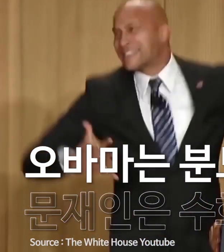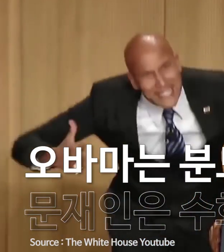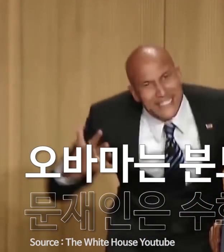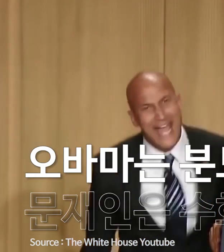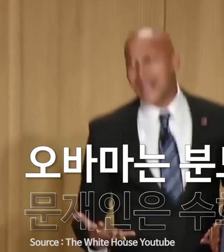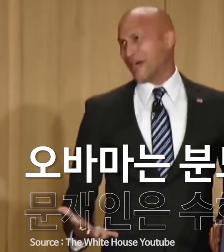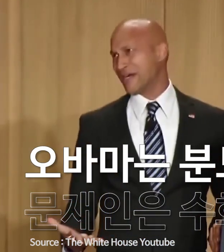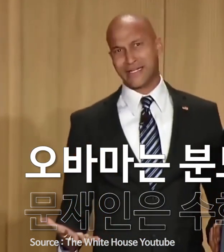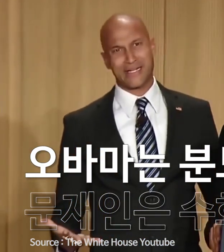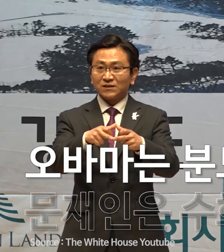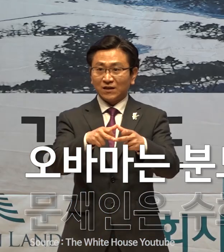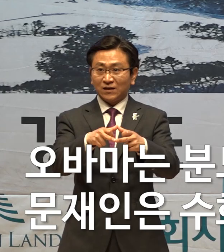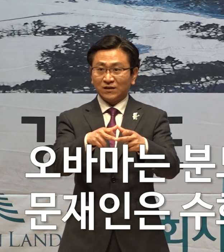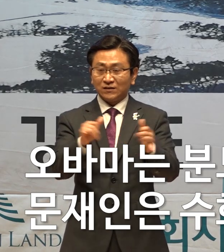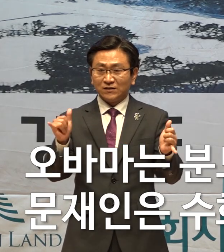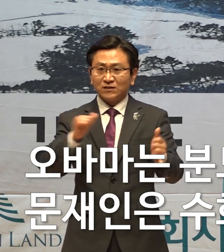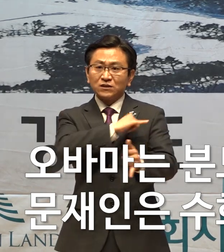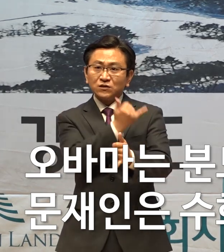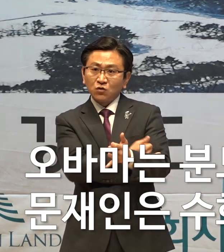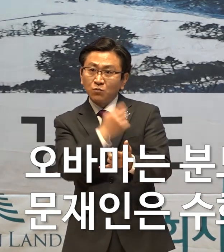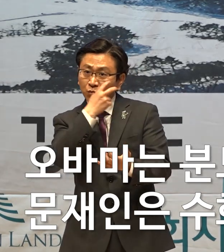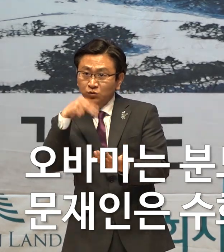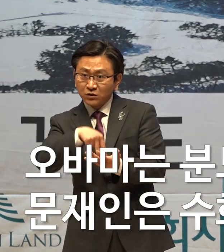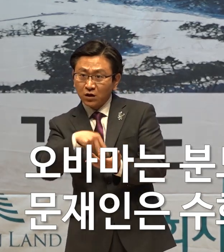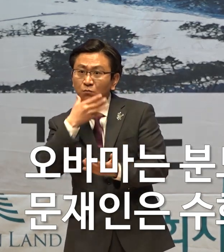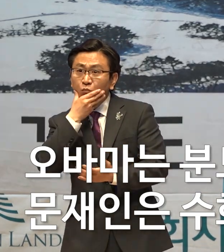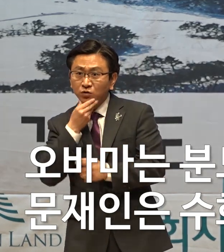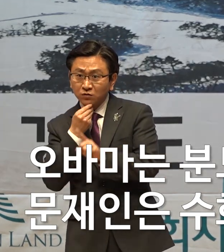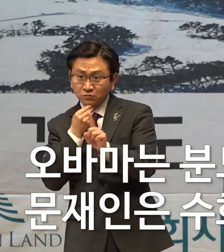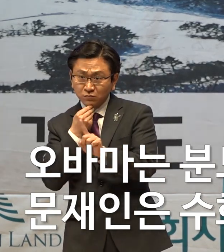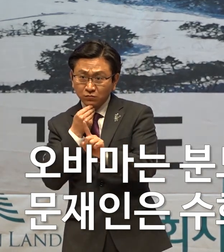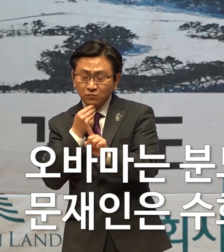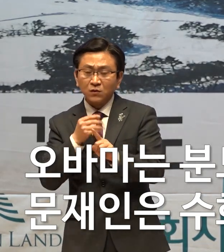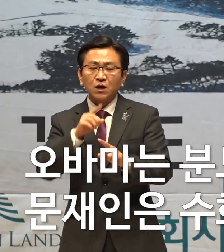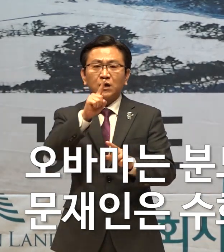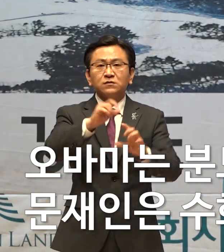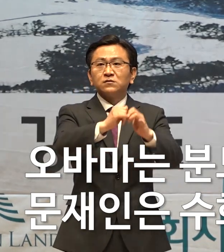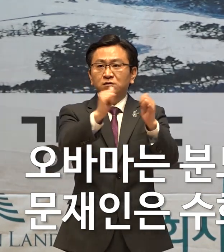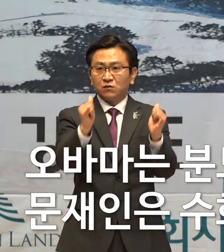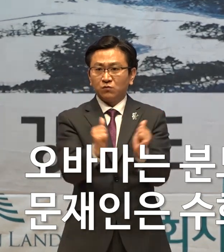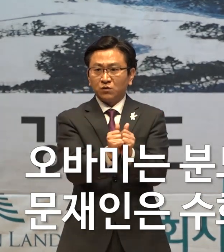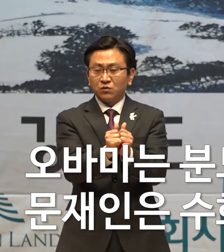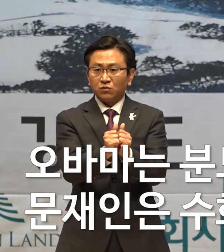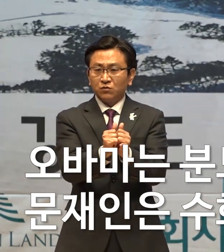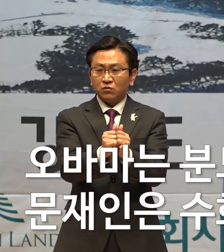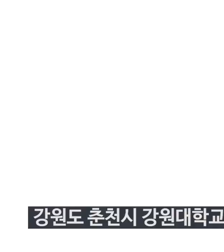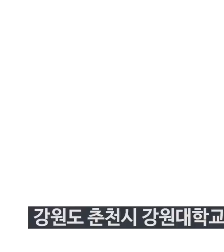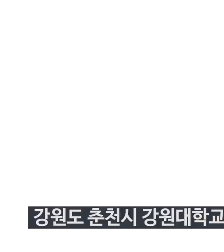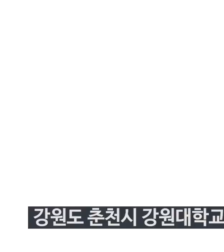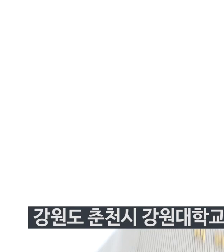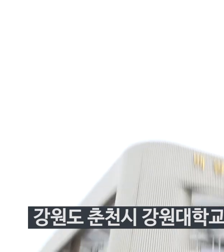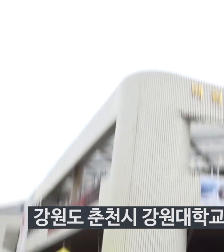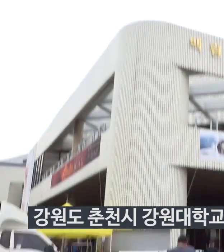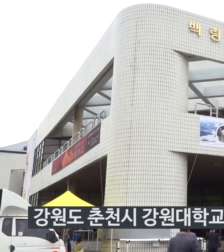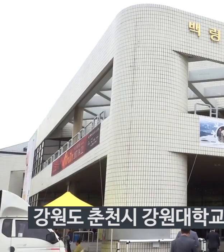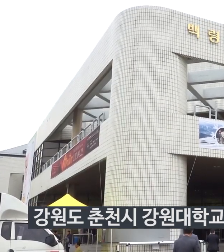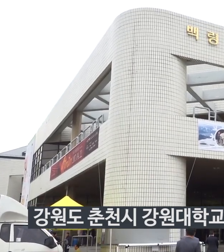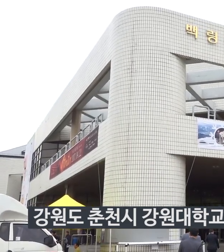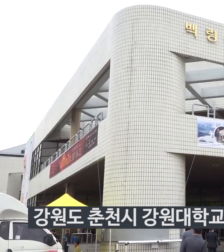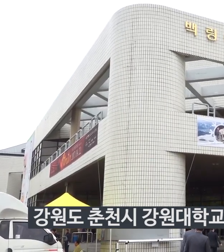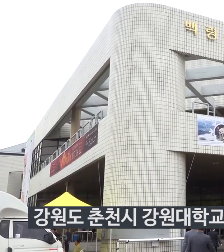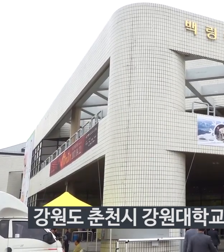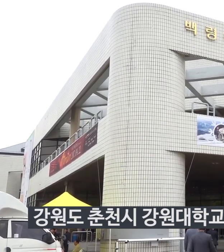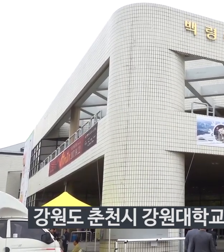What is this dinner? 인권 보장과 복지는 한 사회의 수준을 가늠하는.